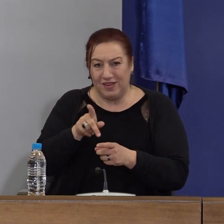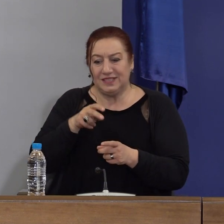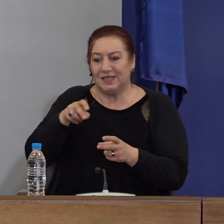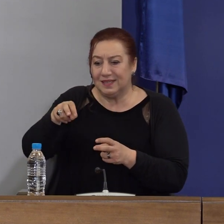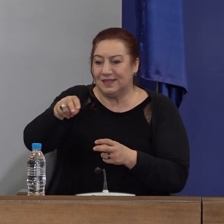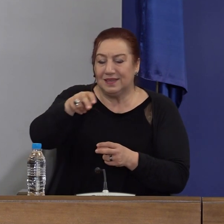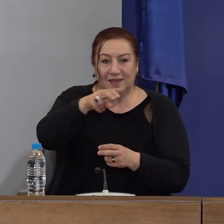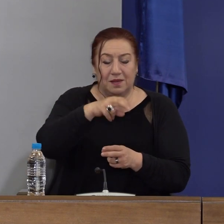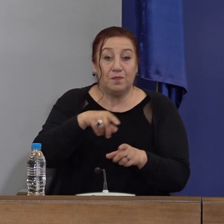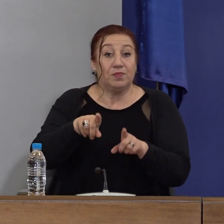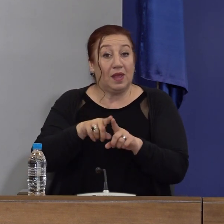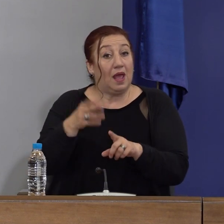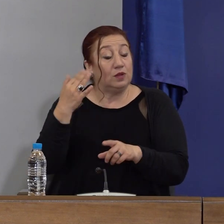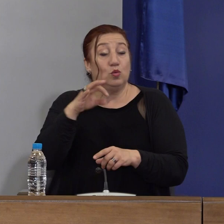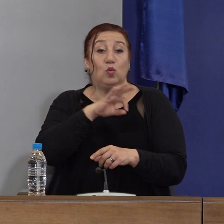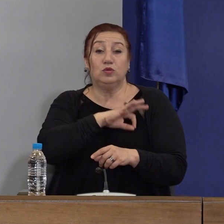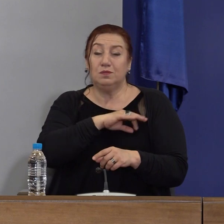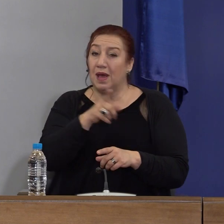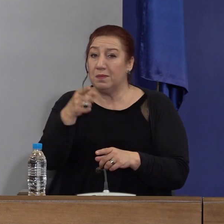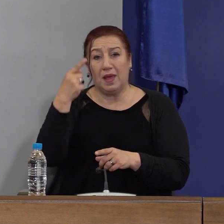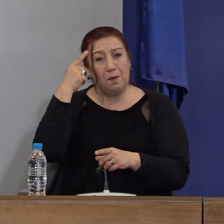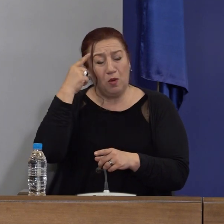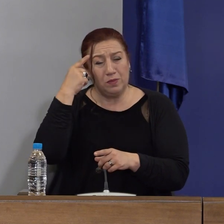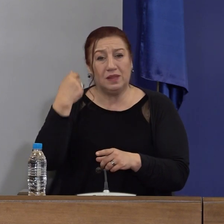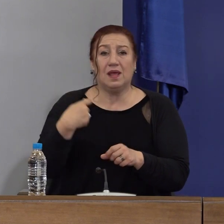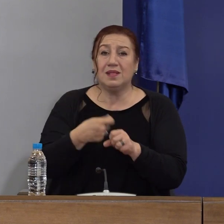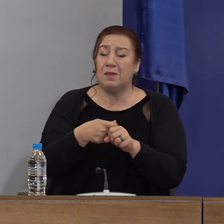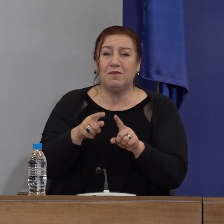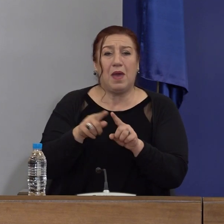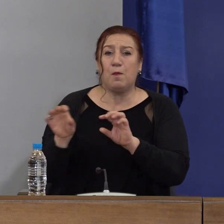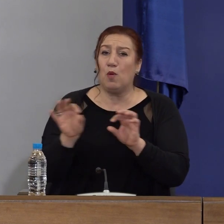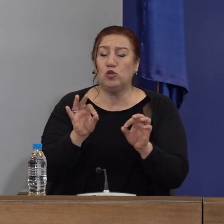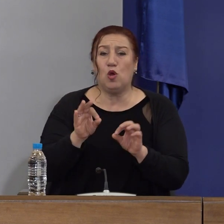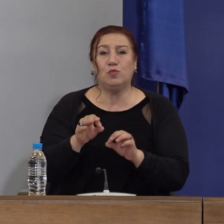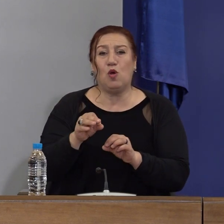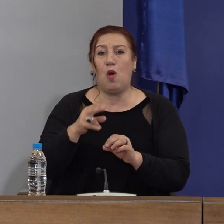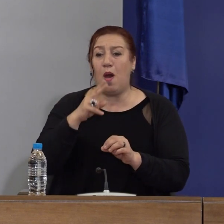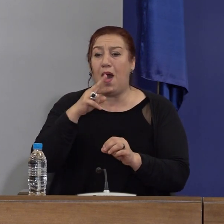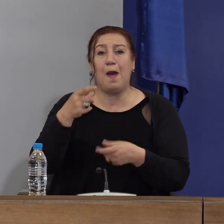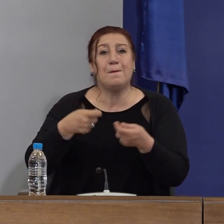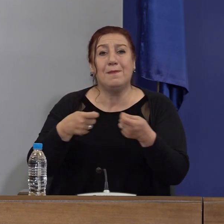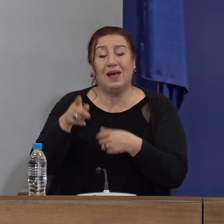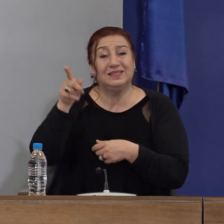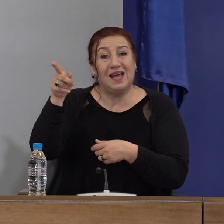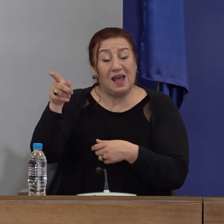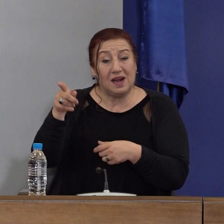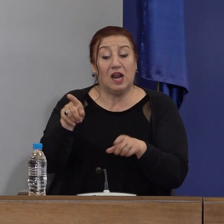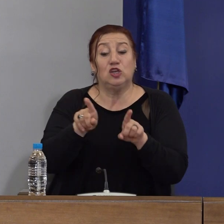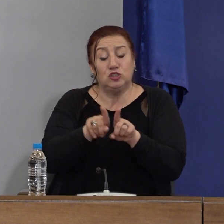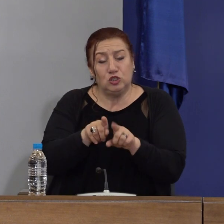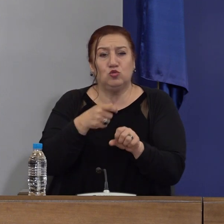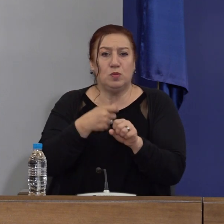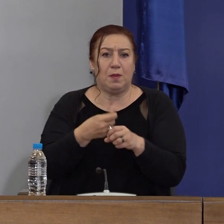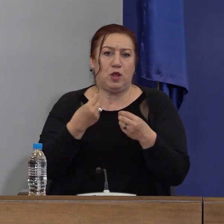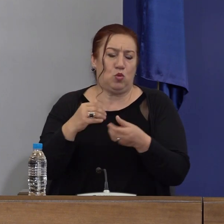хората, така както успяхме да направим, ако си спомняте, и с пазарите. Там също създадохме много добра организация